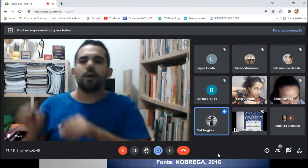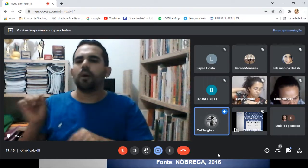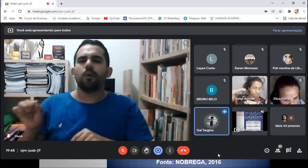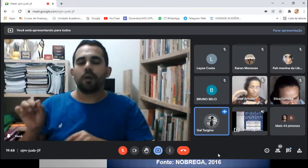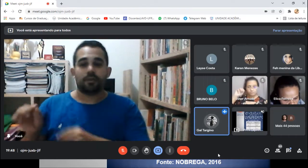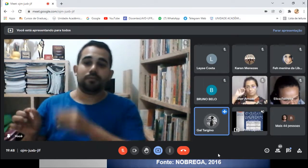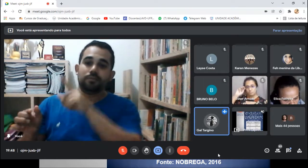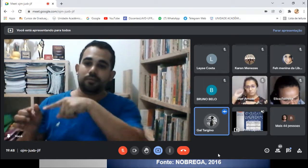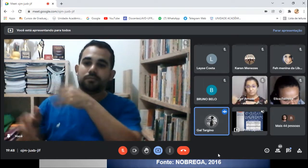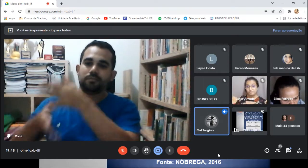área da